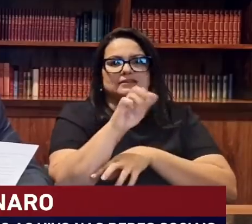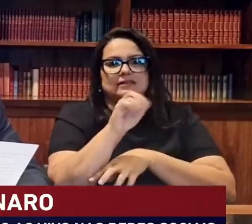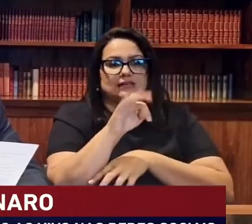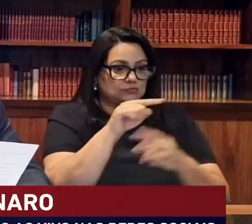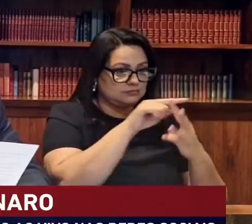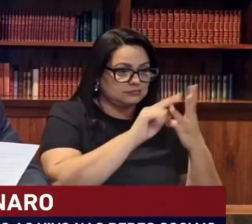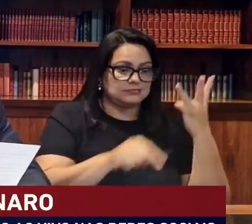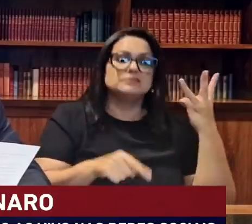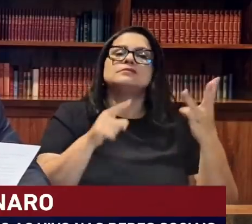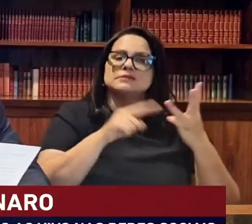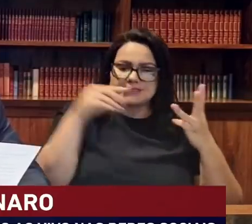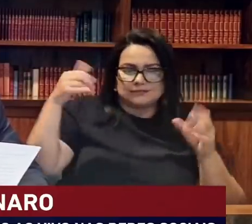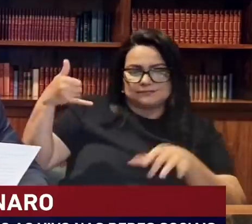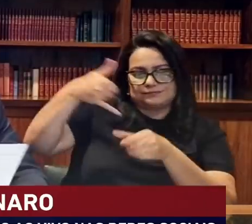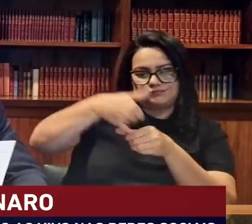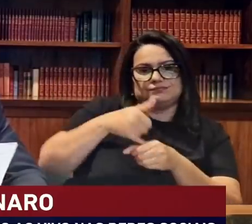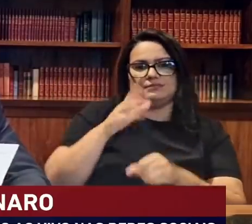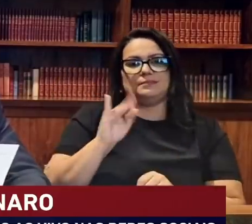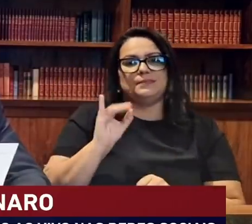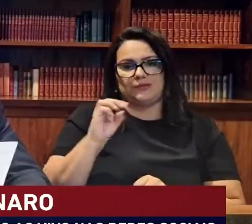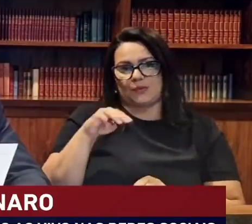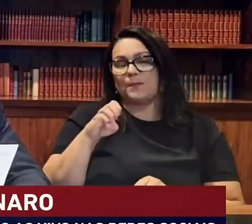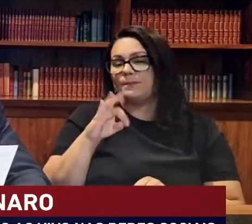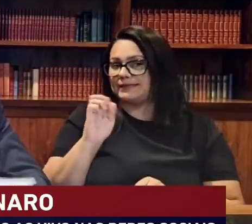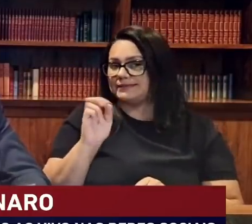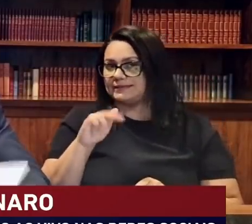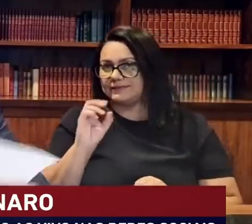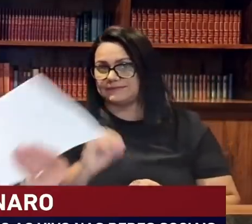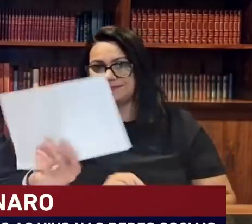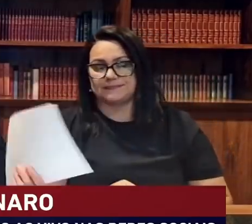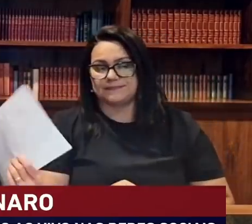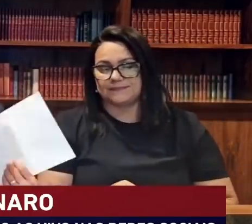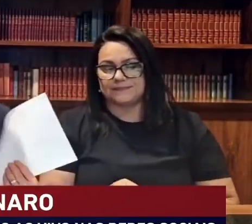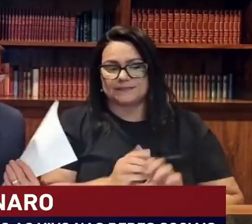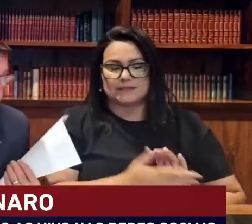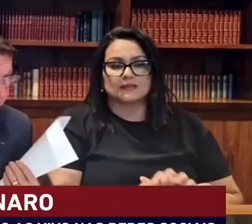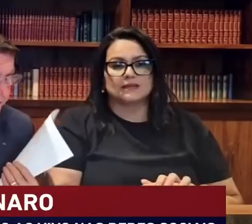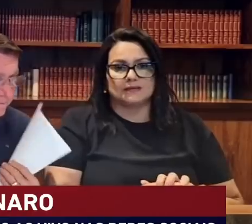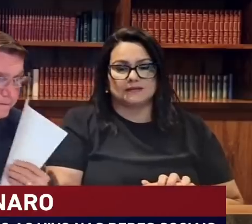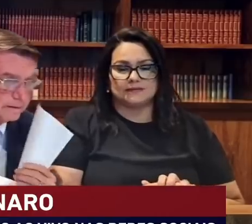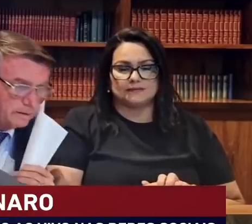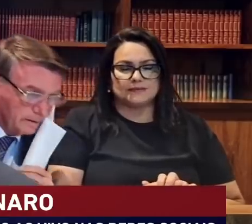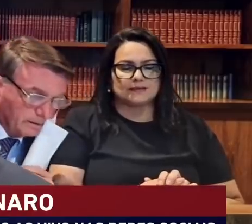era alimentado por gás biometano. Aproveitar um pouquinho, né? Tem uma matéria na imprensa aqui.